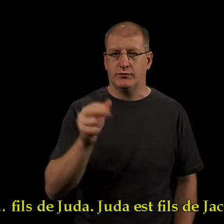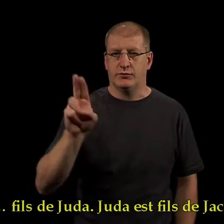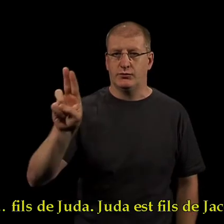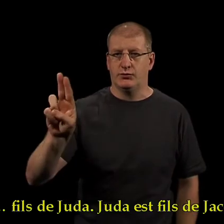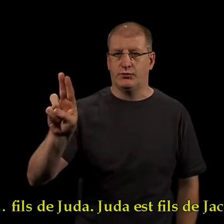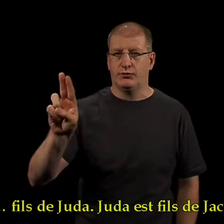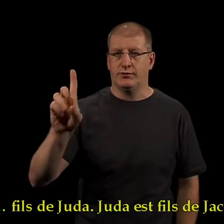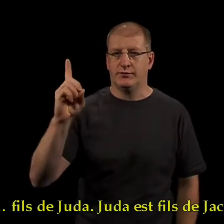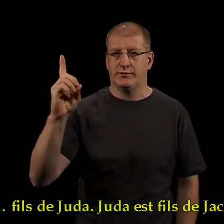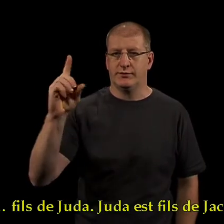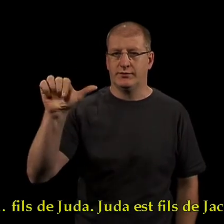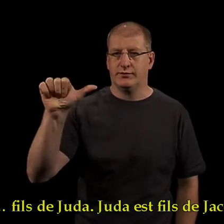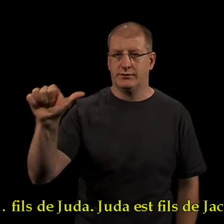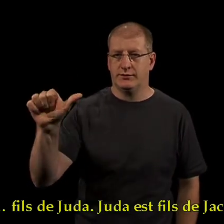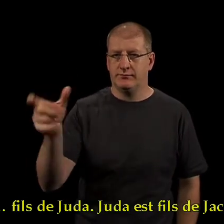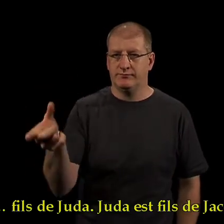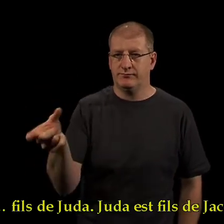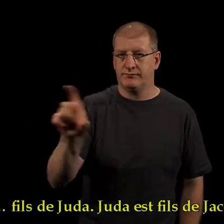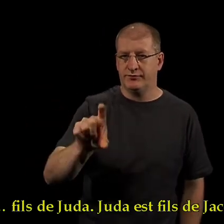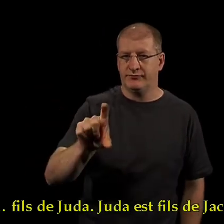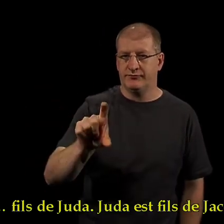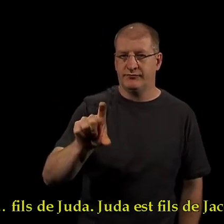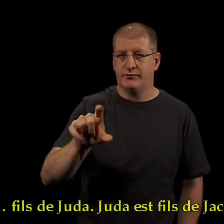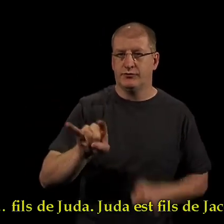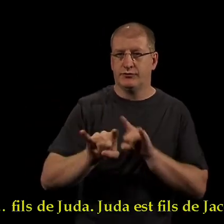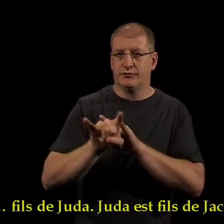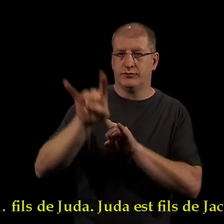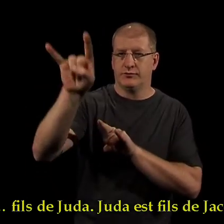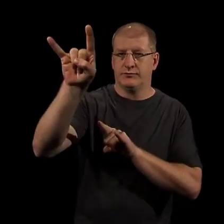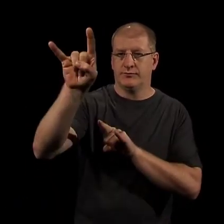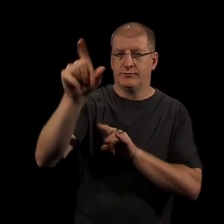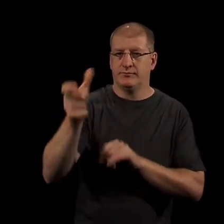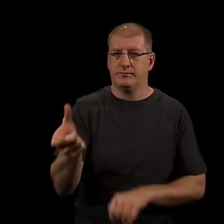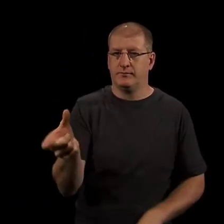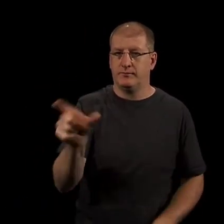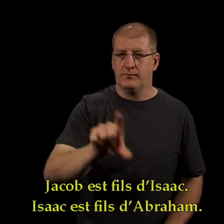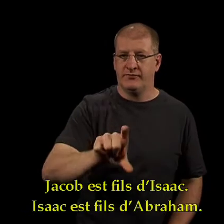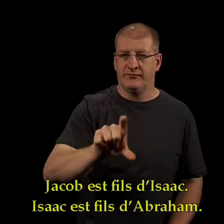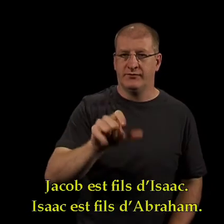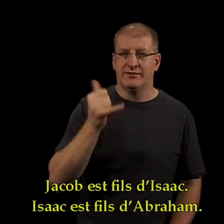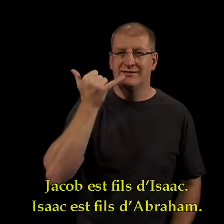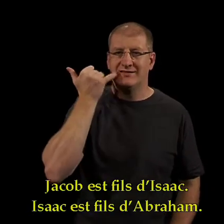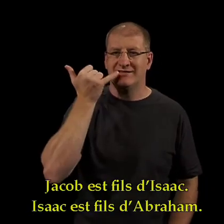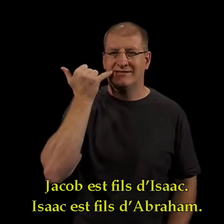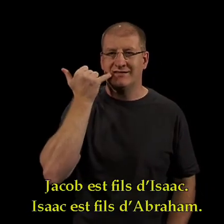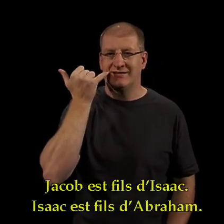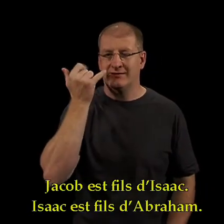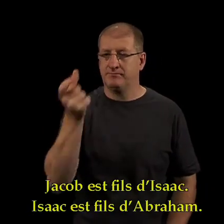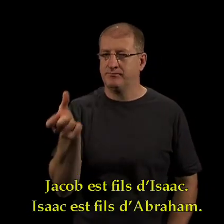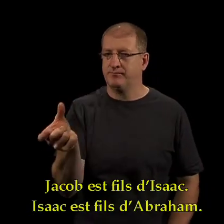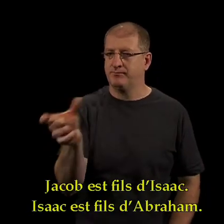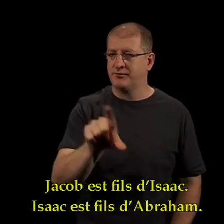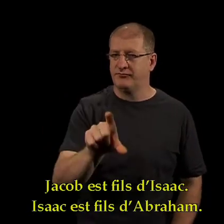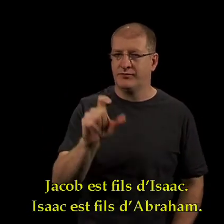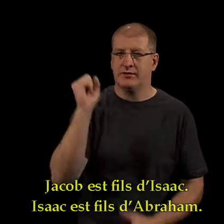Fils de Judas. Judas est fils de Jacob. Jacob est fils d'Isaac. Isaac est